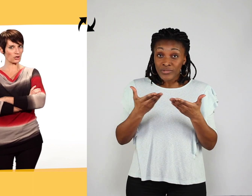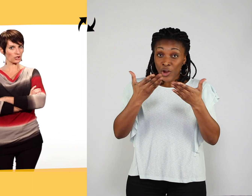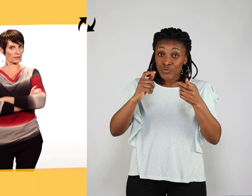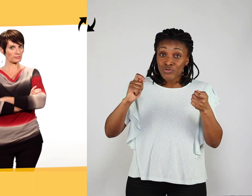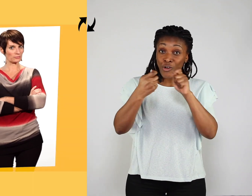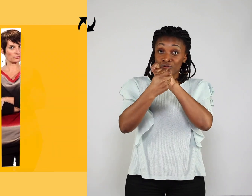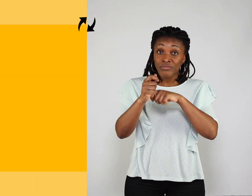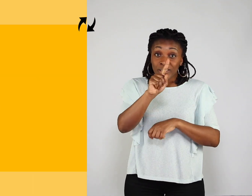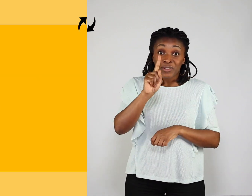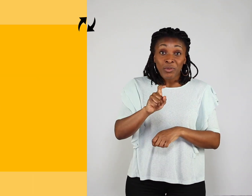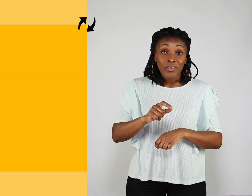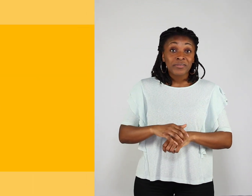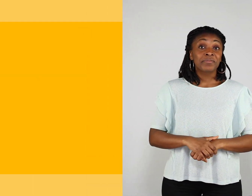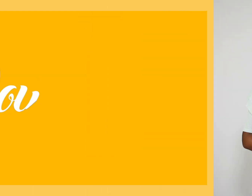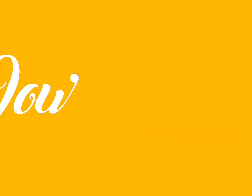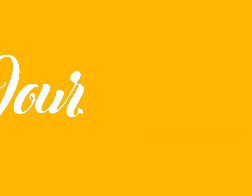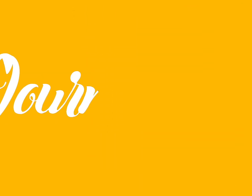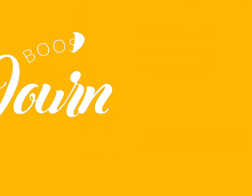Vous voulez que ça change?